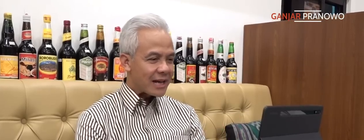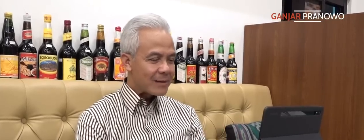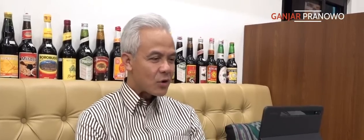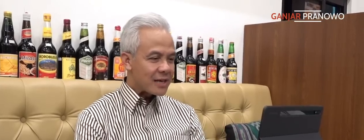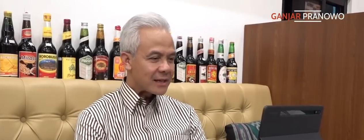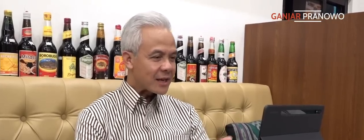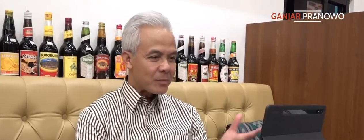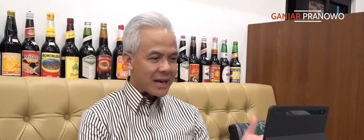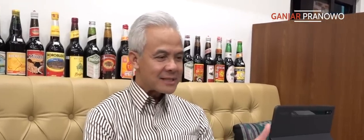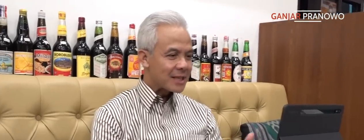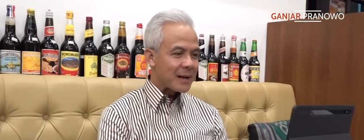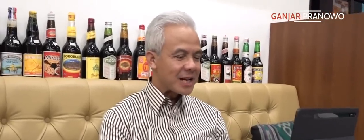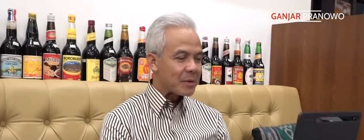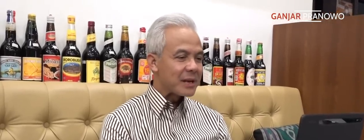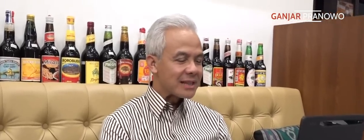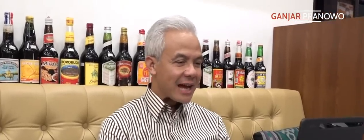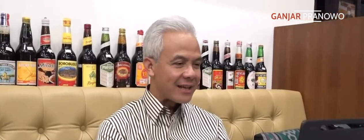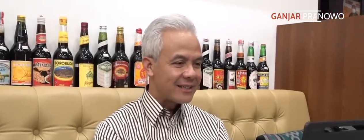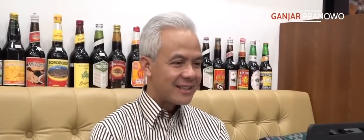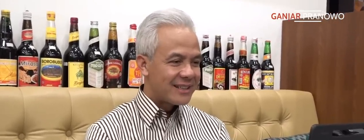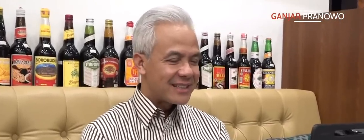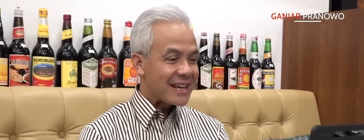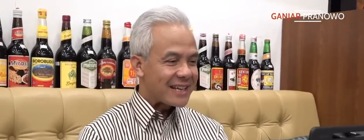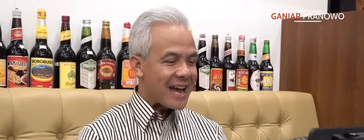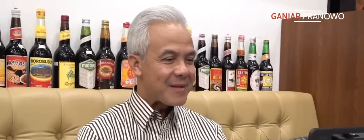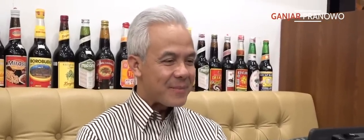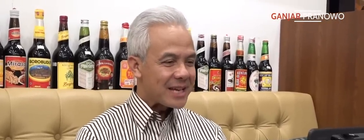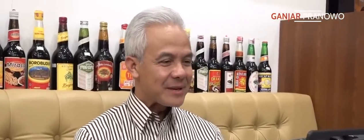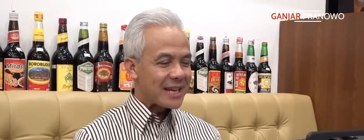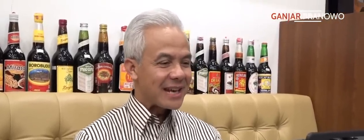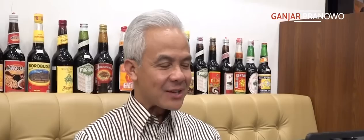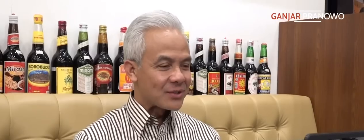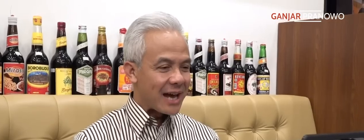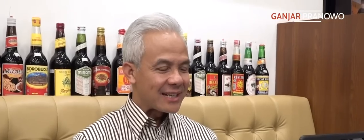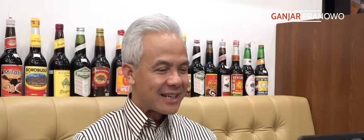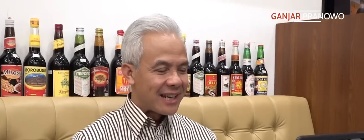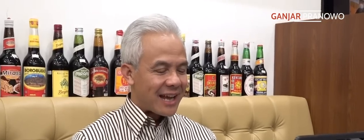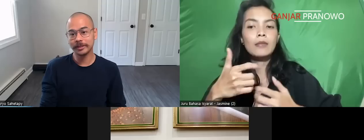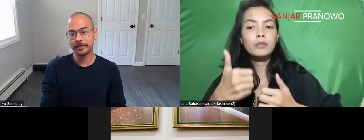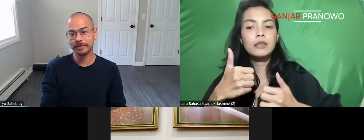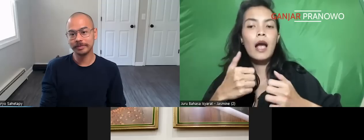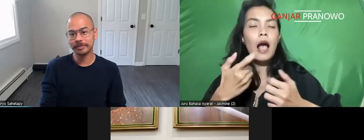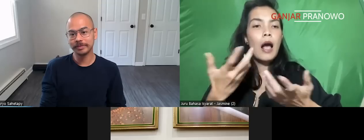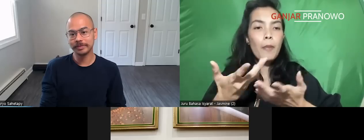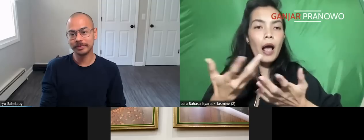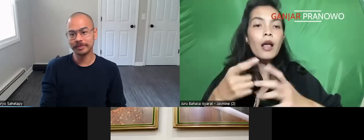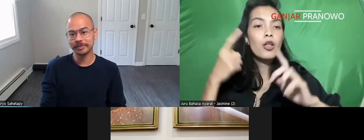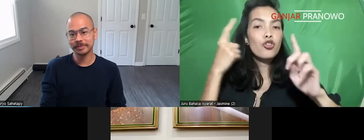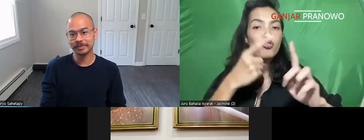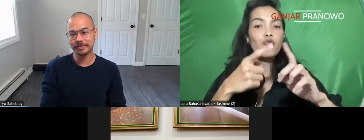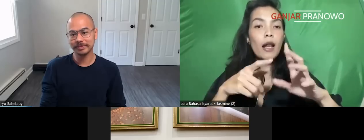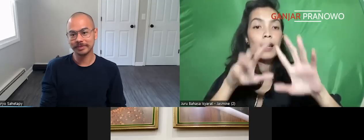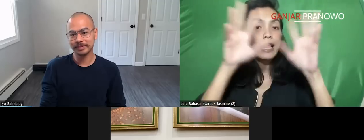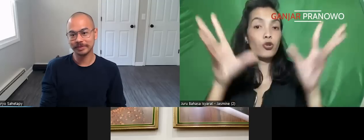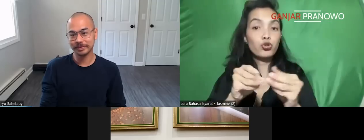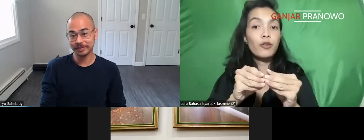kamu sekarang mau kasih rekomendasi kepada pemerintah kira-kira Apa yang bisa dilakukan agar inklusivitas